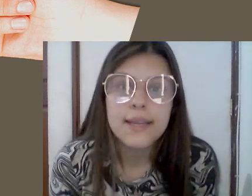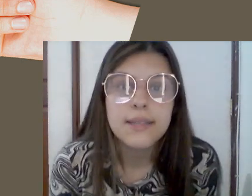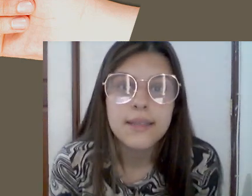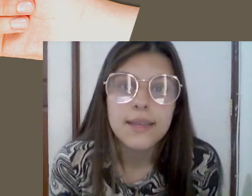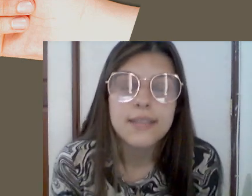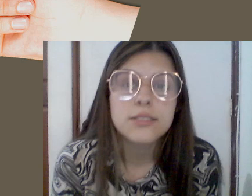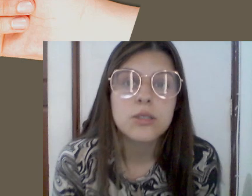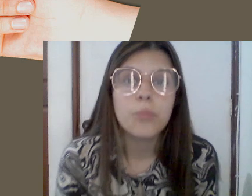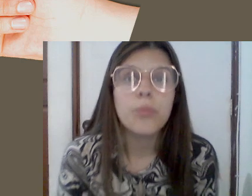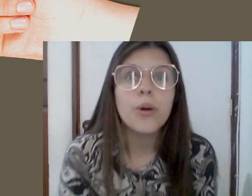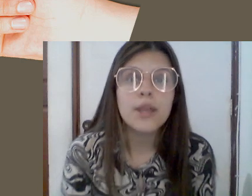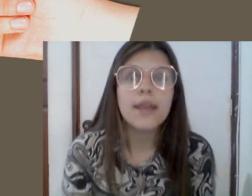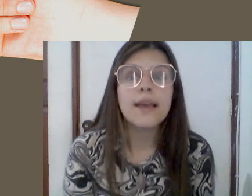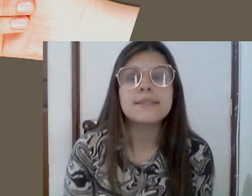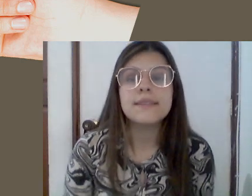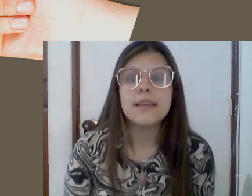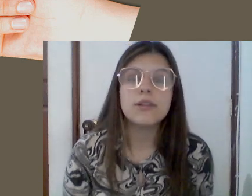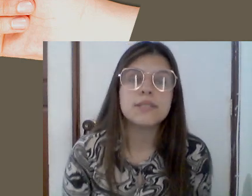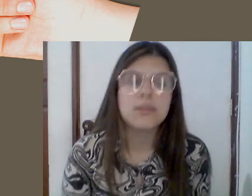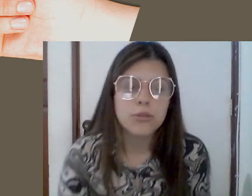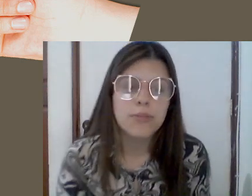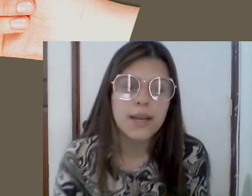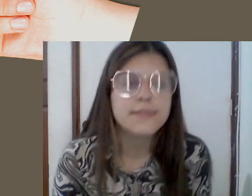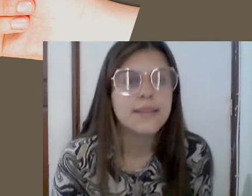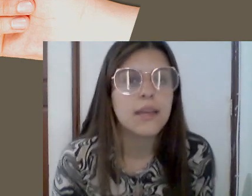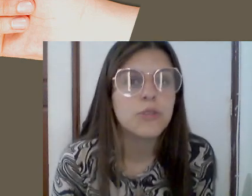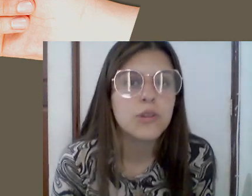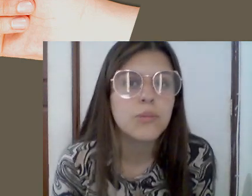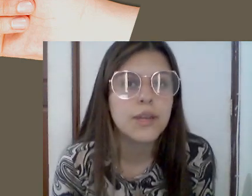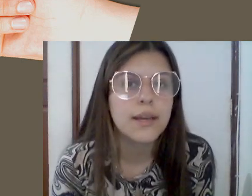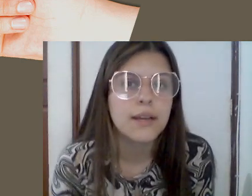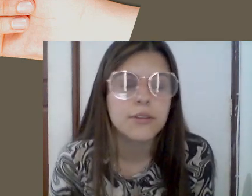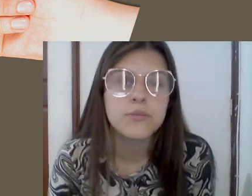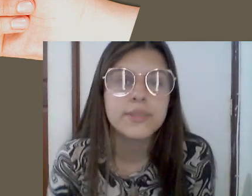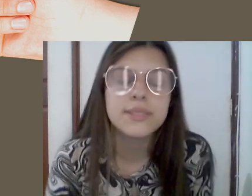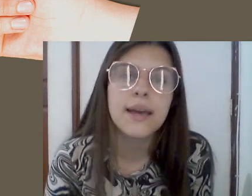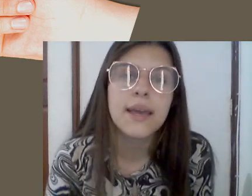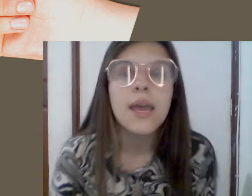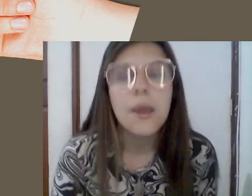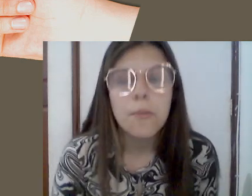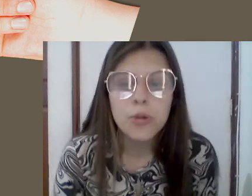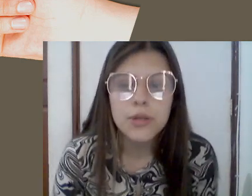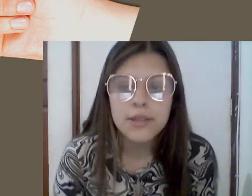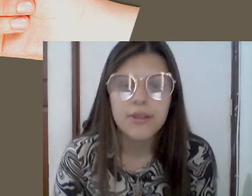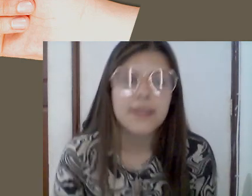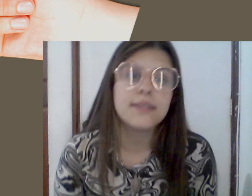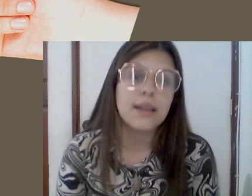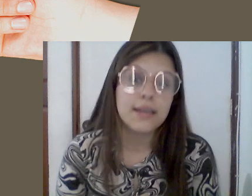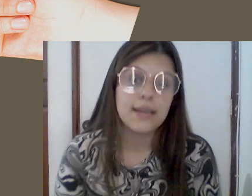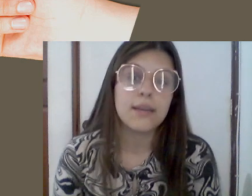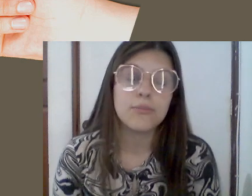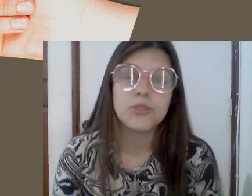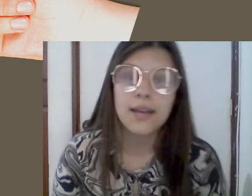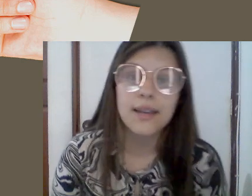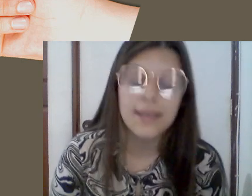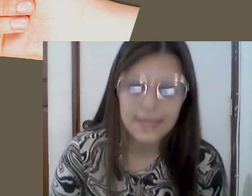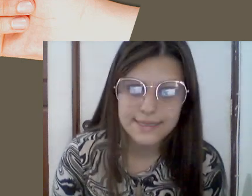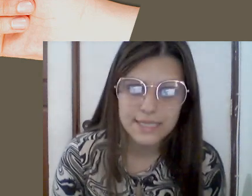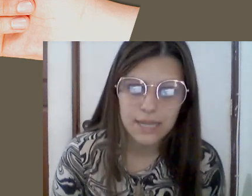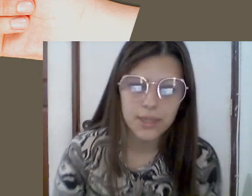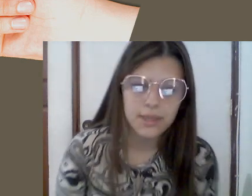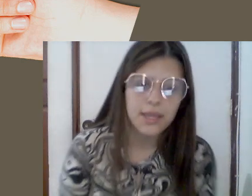importante entender esto, porque si lo hacemos mal, estaremos comunicando un mensaje muy diferente al que queremos